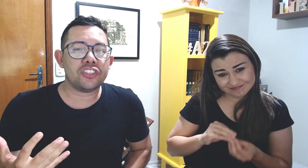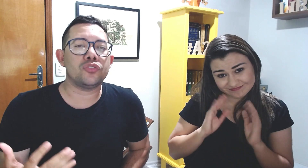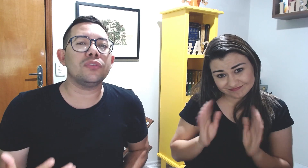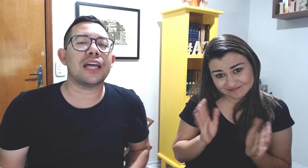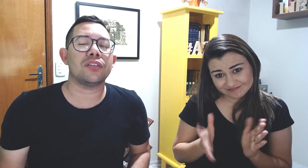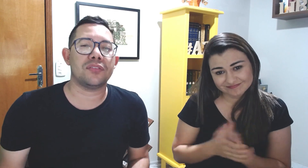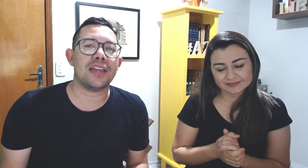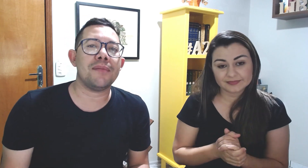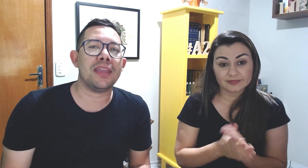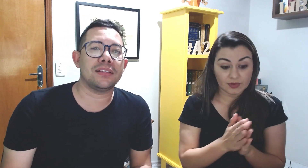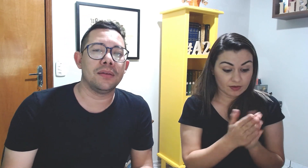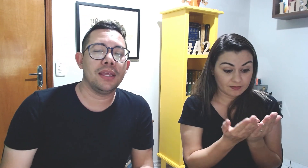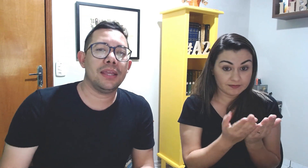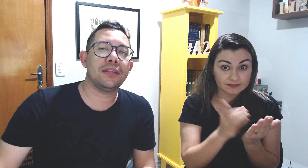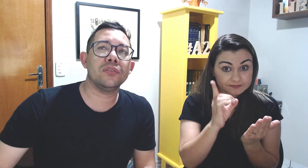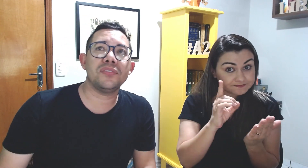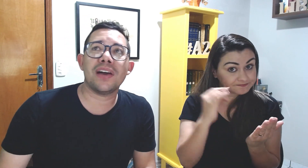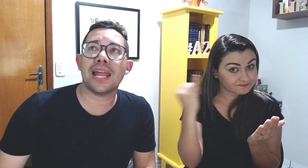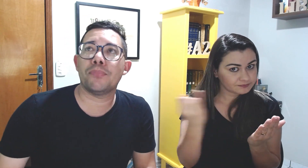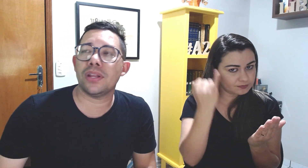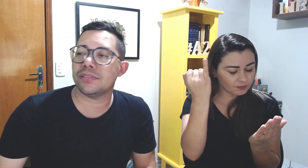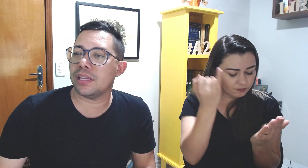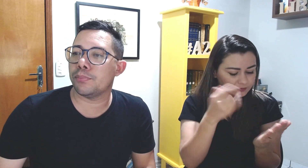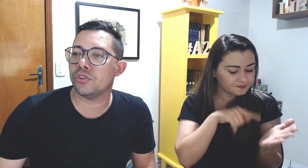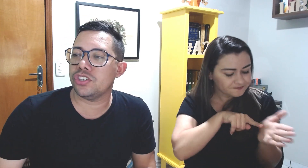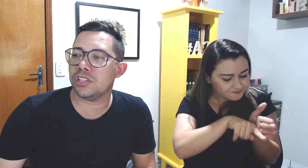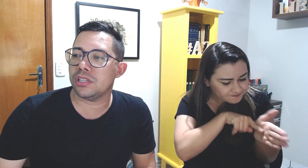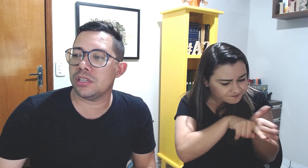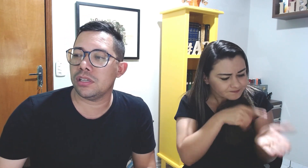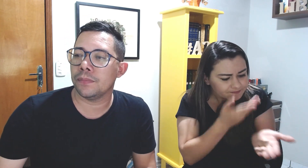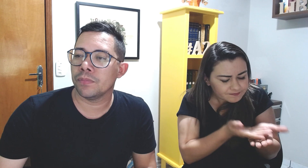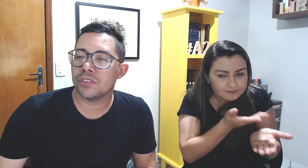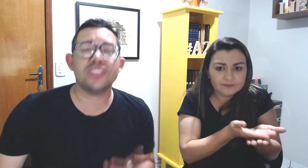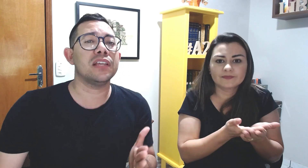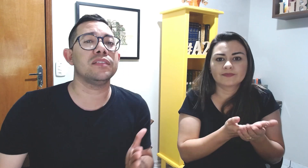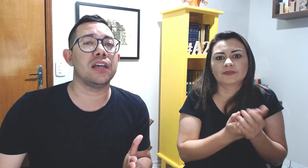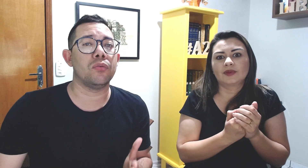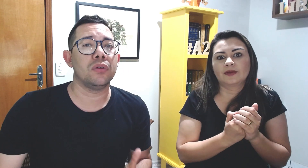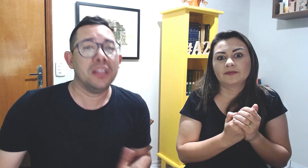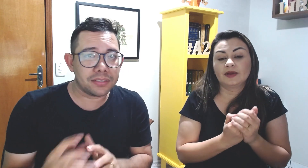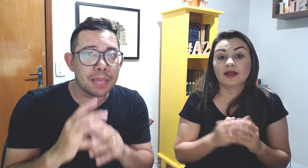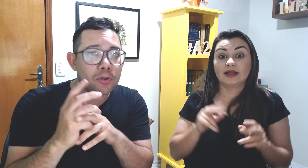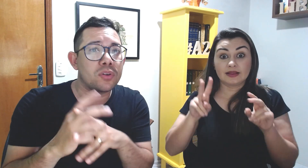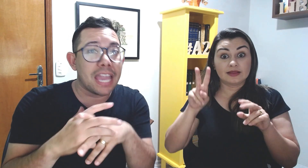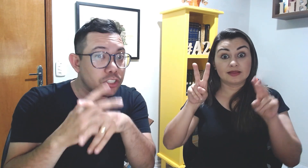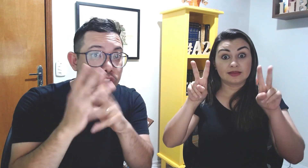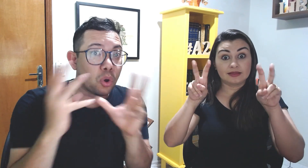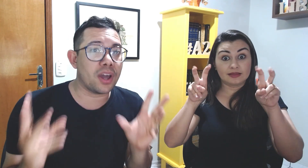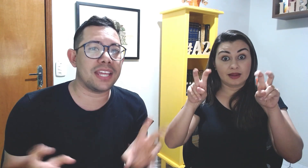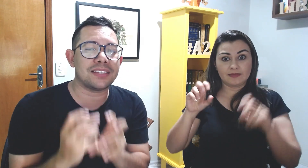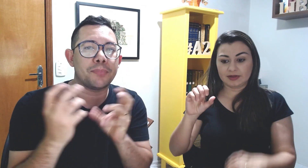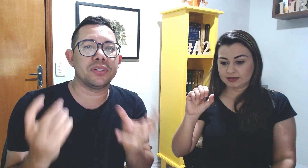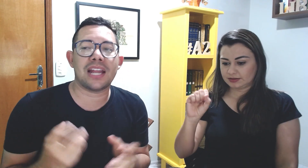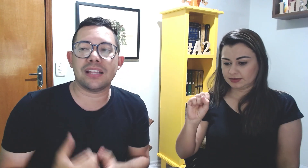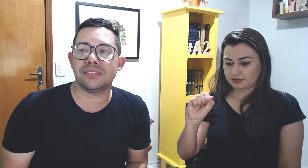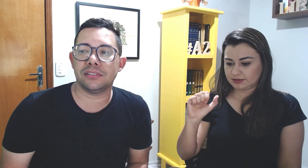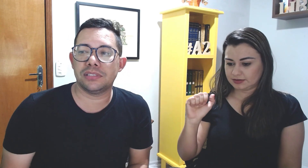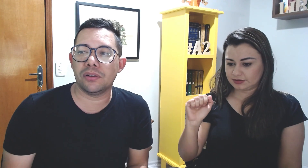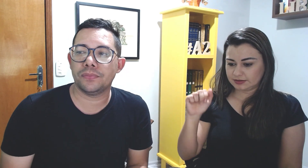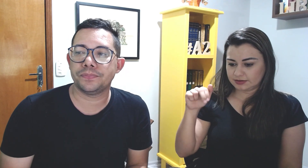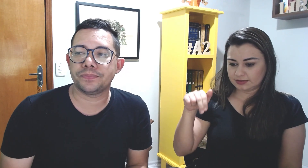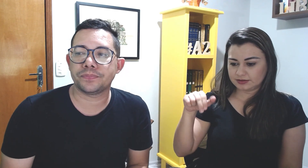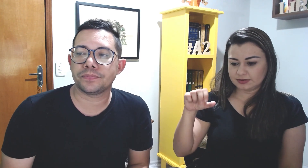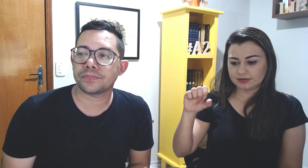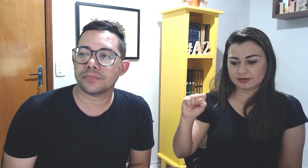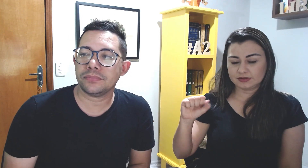Se a gente estudar a nossa ferramenta. Então, se falar, por exemplo, de Sansão, você sabe qual que é a história que está por trás de